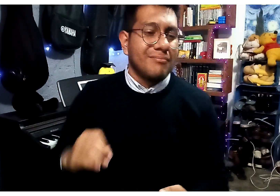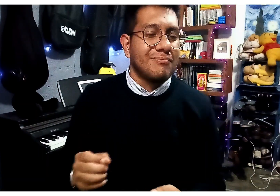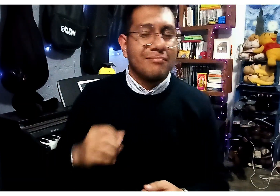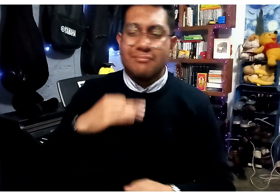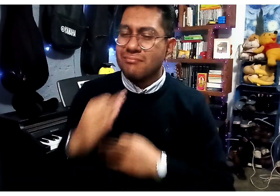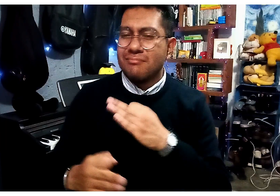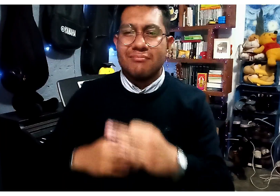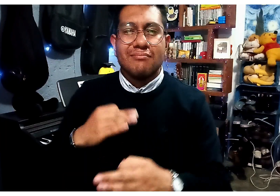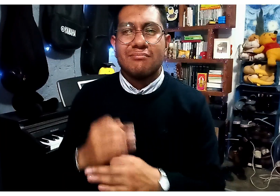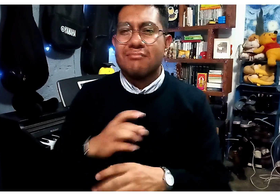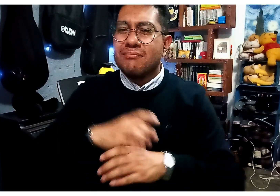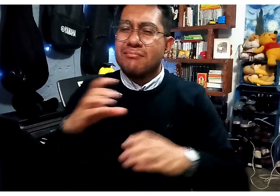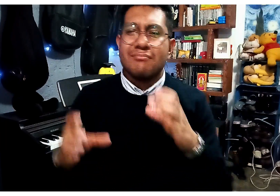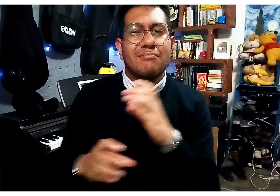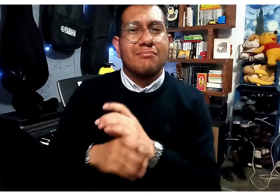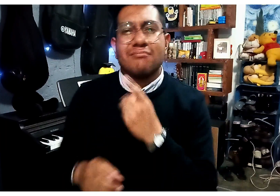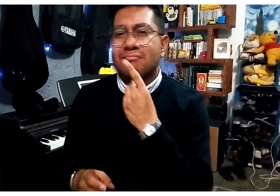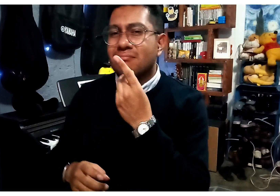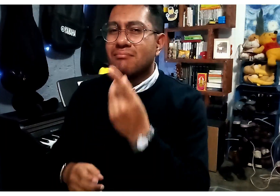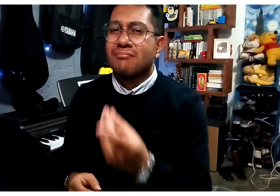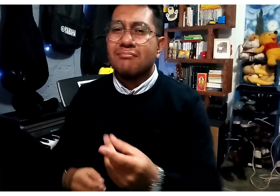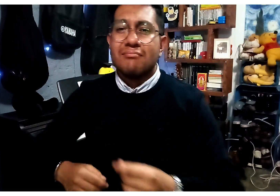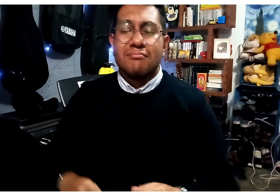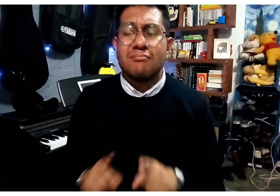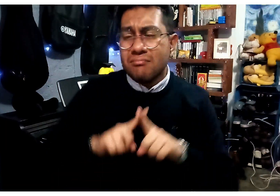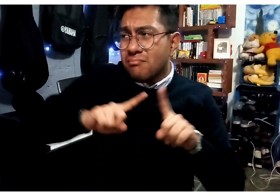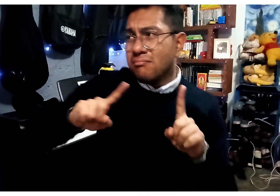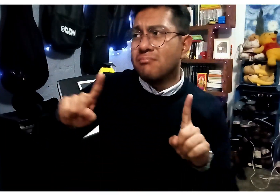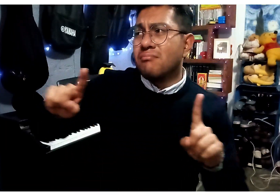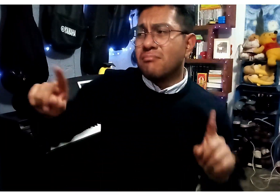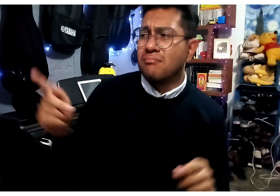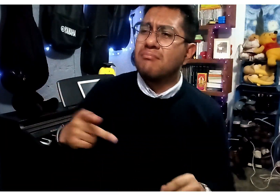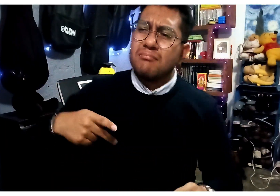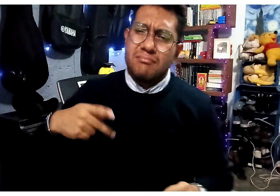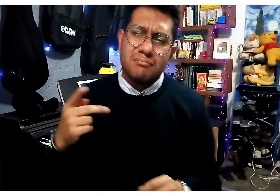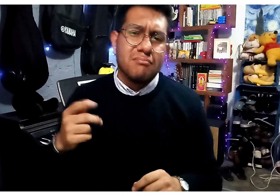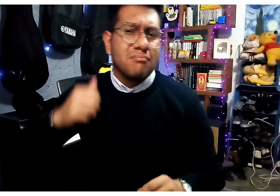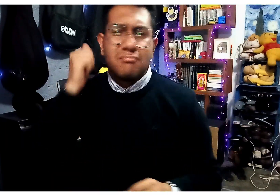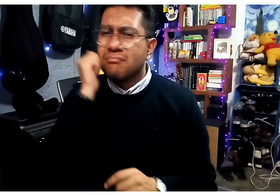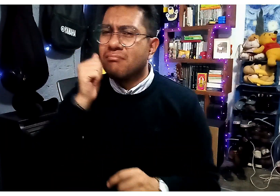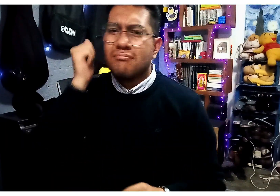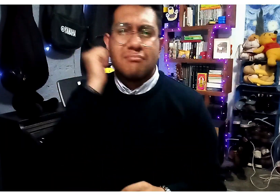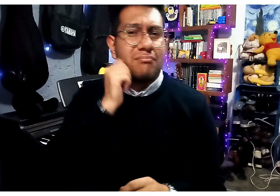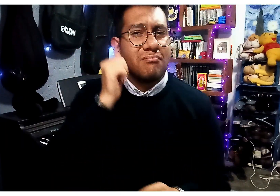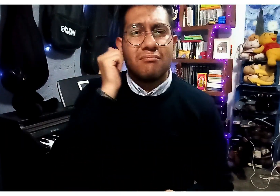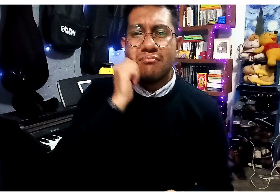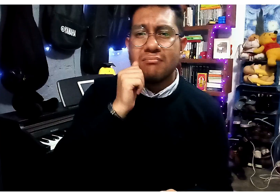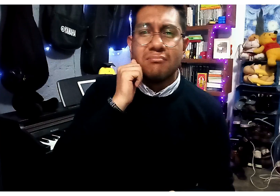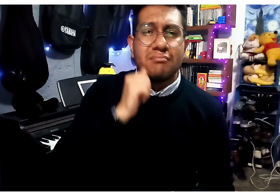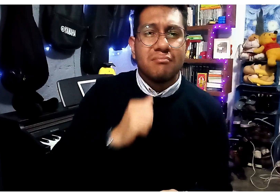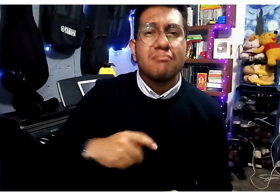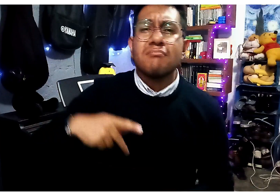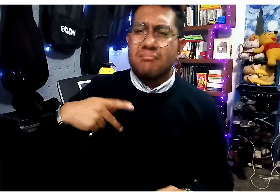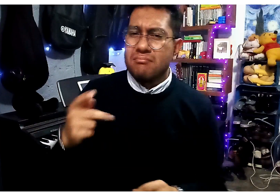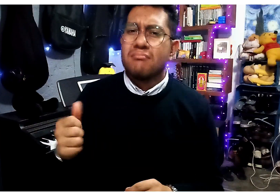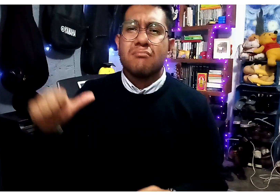Podríamos decirnos cualquier cosa. Incluso darnos para siempre un siempre no. Pero